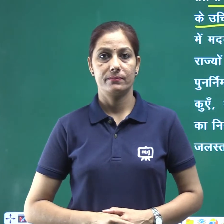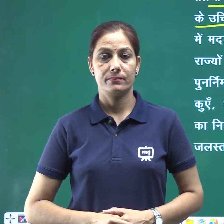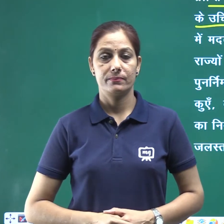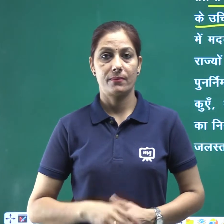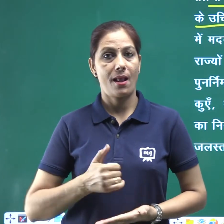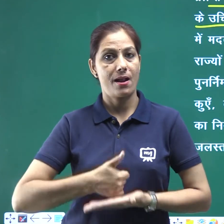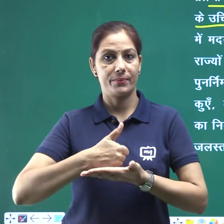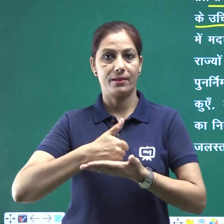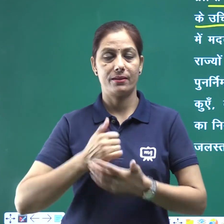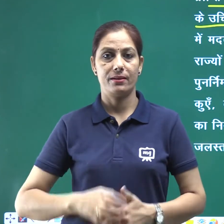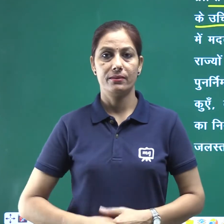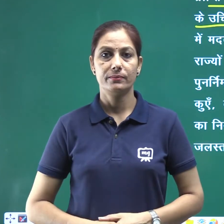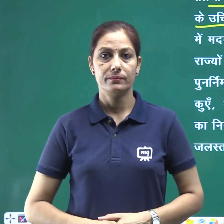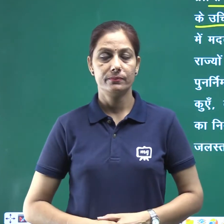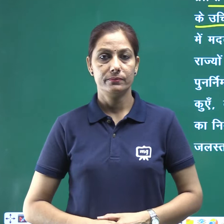मदद करता है।